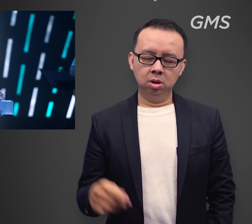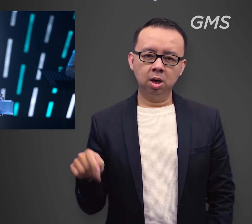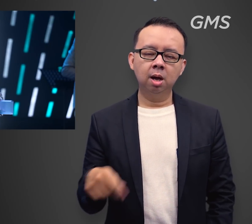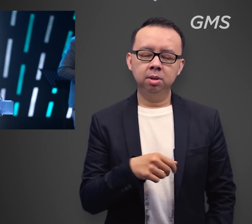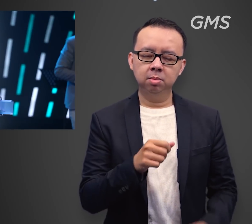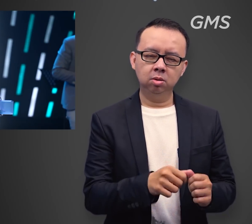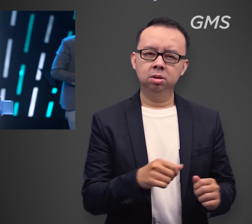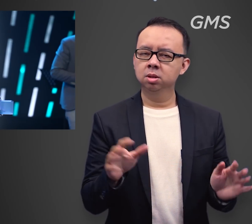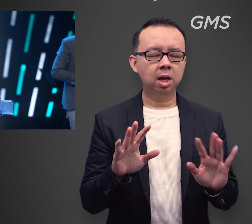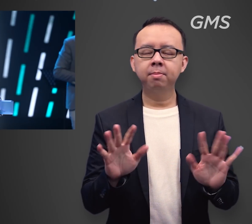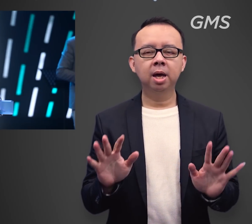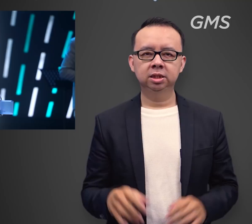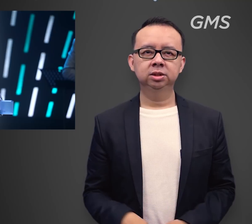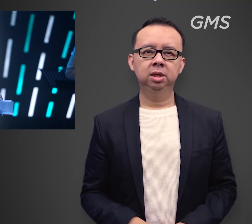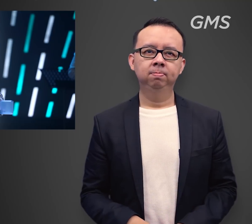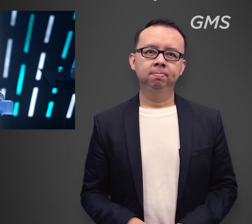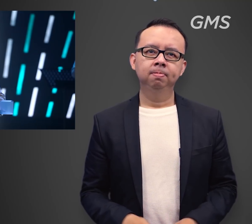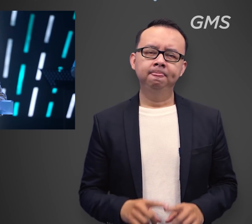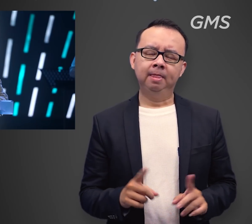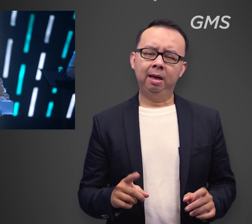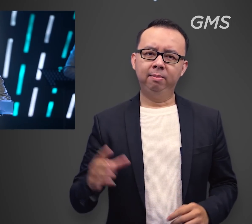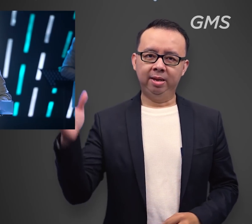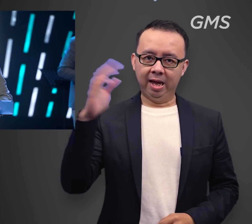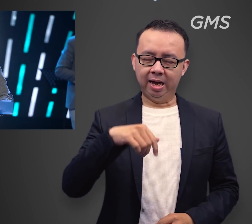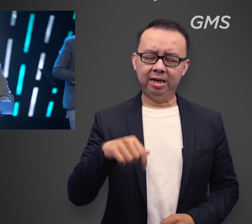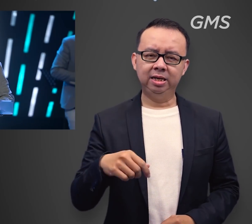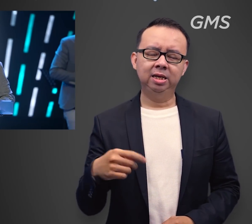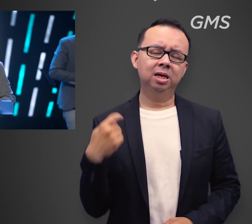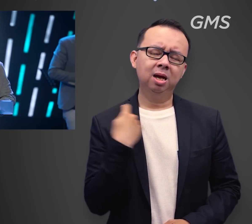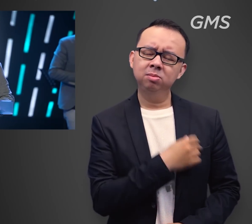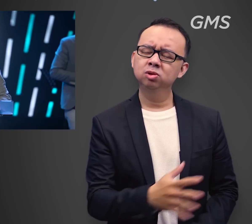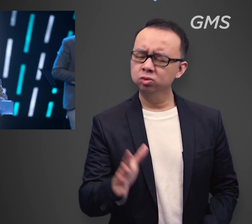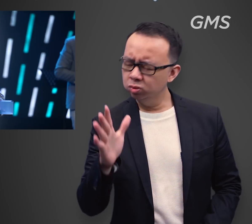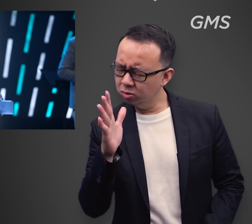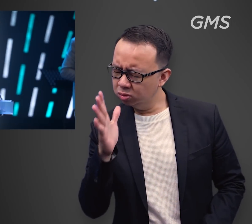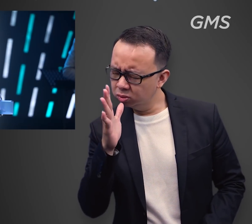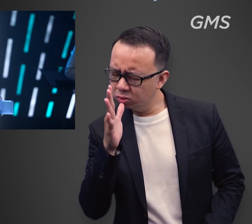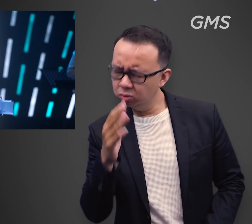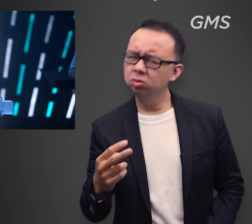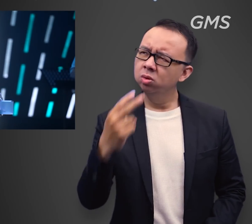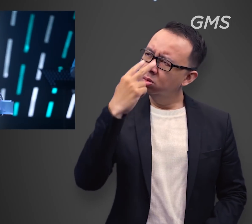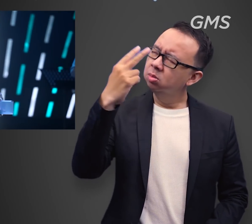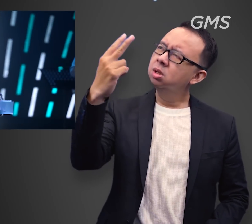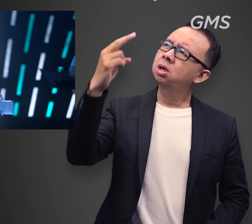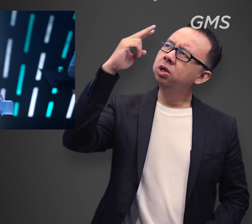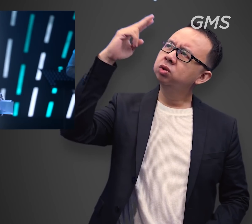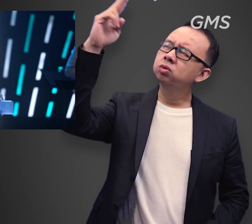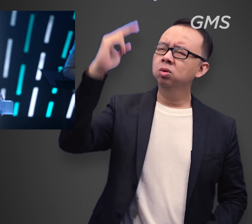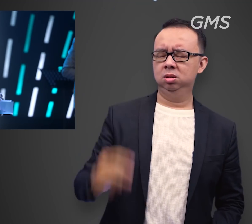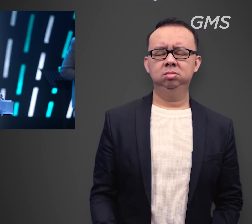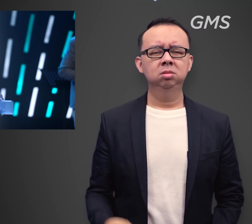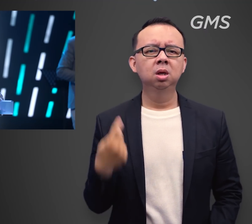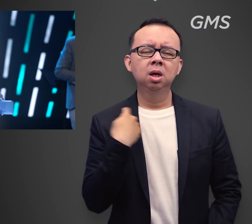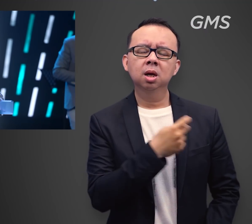tetapi biarlah hari ini hati kami sungguh-sungguh tertuju kepada Tuhan. Kami boleh melihat